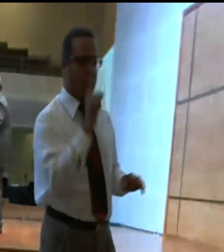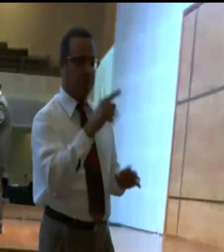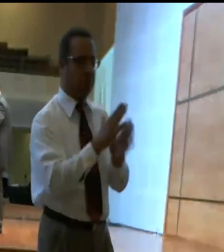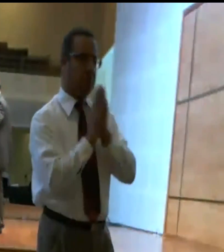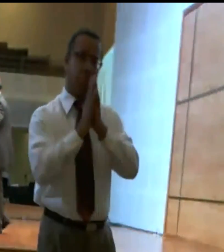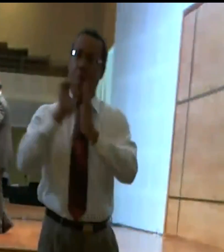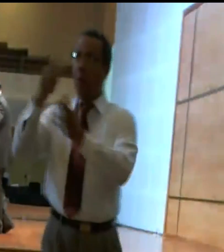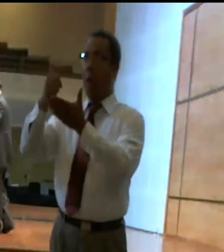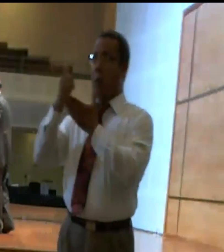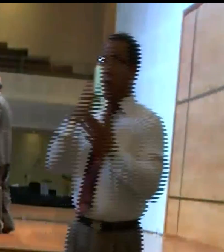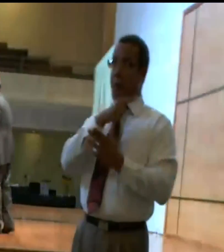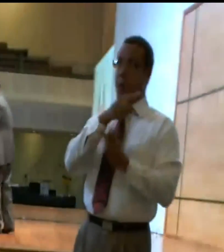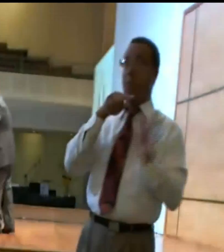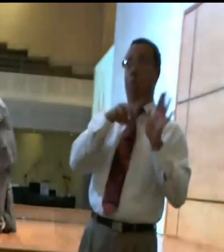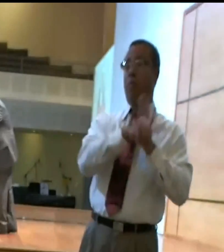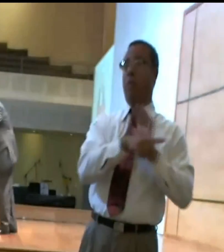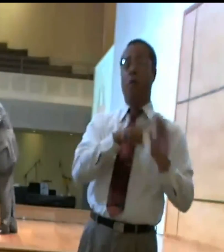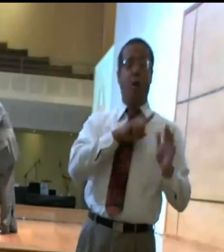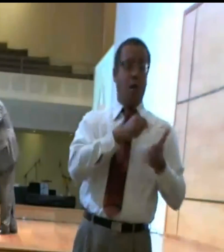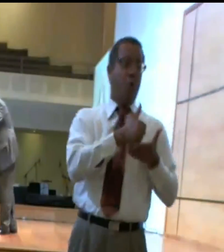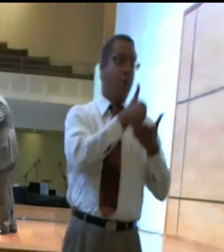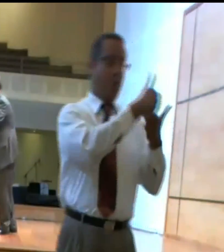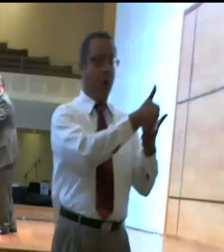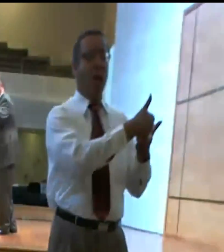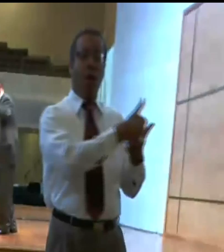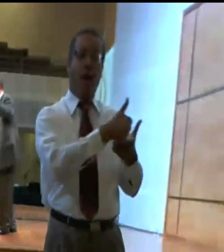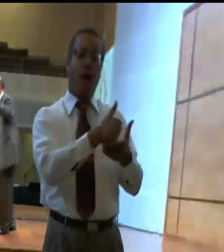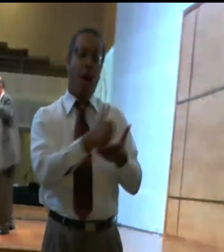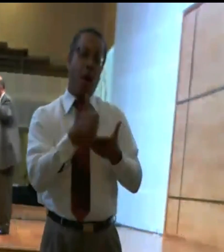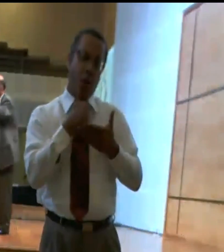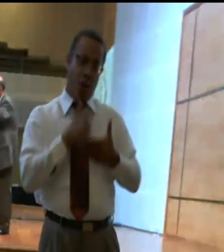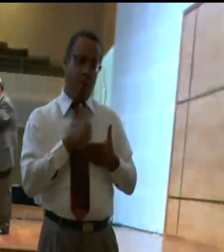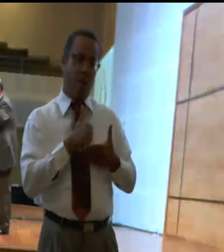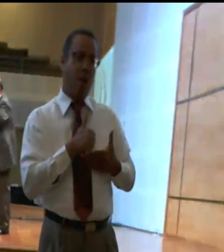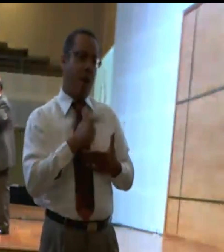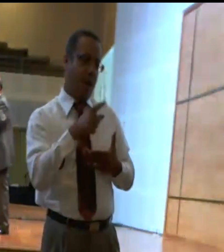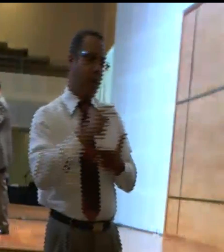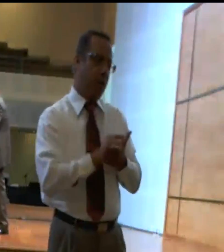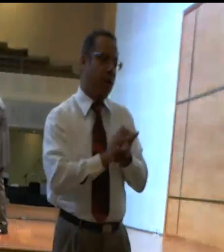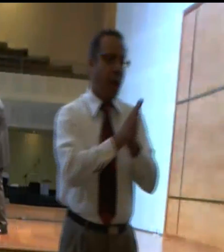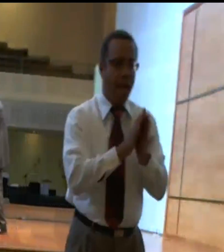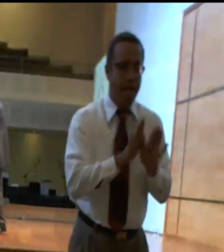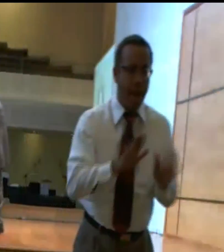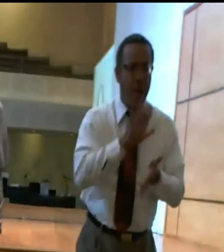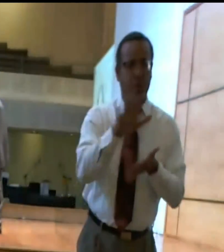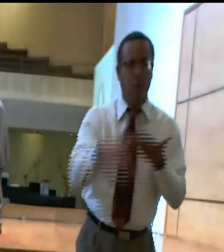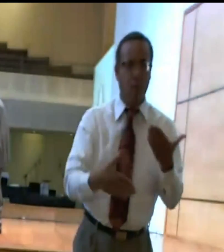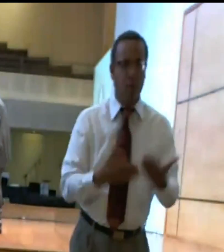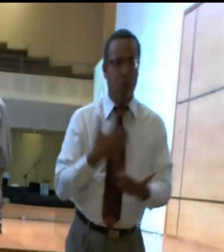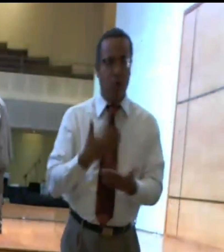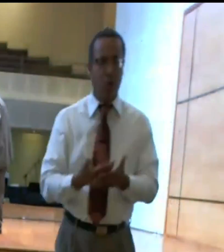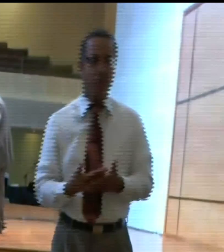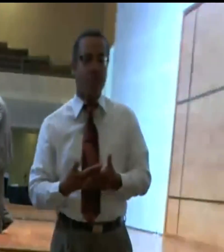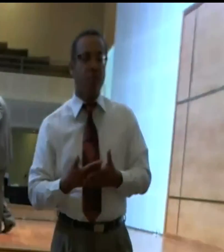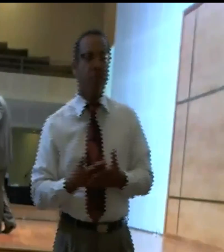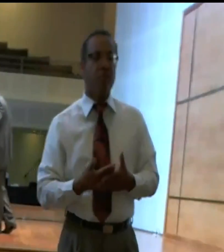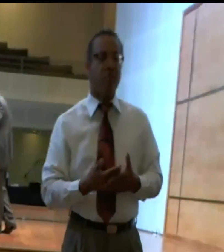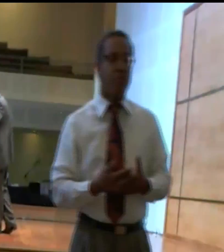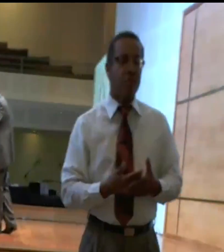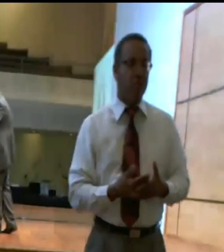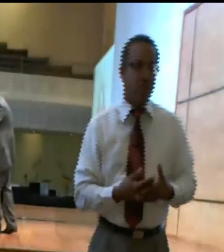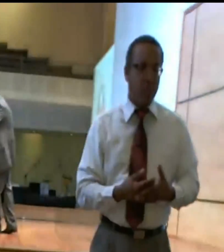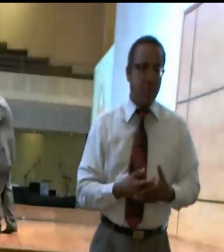posible, en cuanto dependa de vosotros, estad en paz con todos los hombres. A veces no depende de nosotros. No os